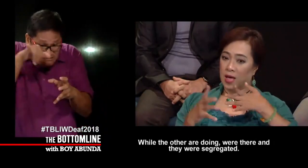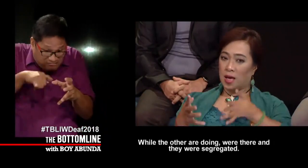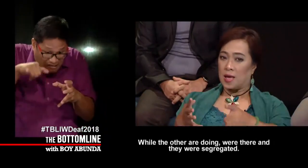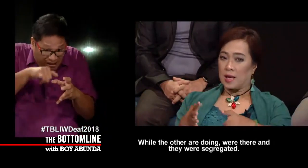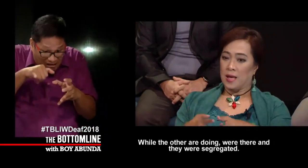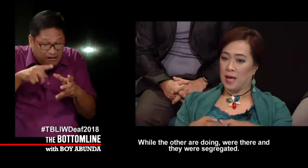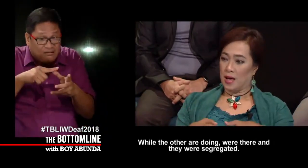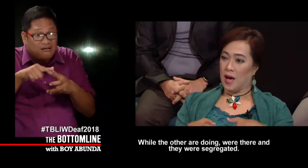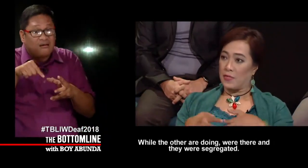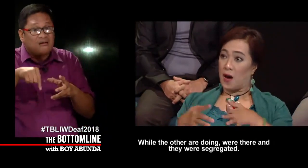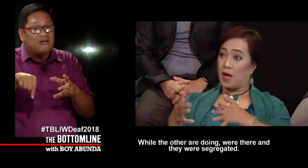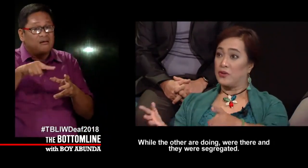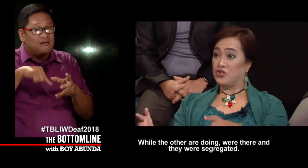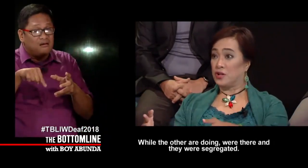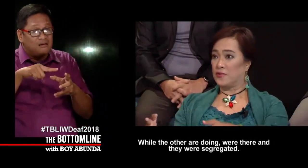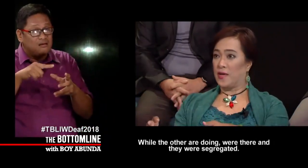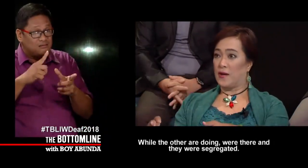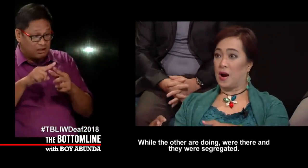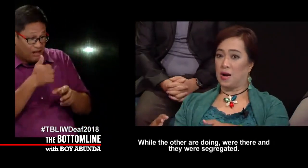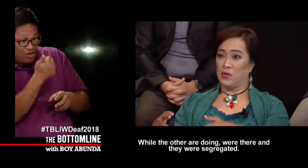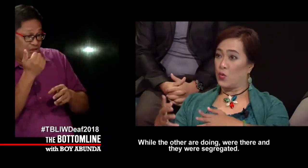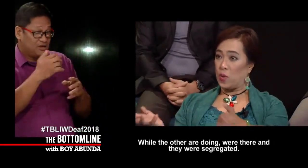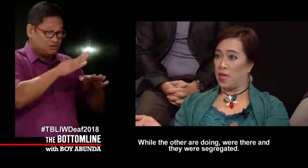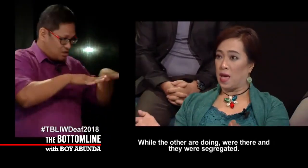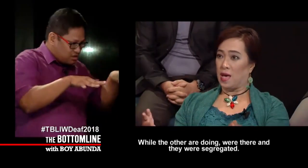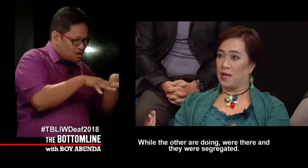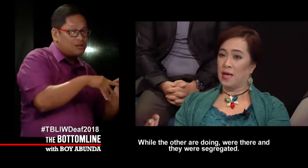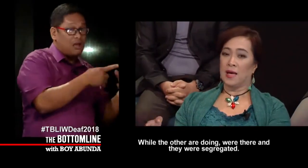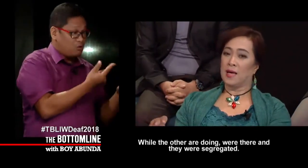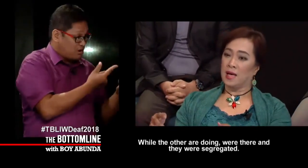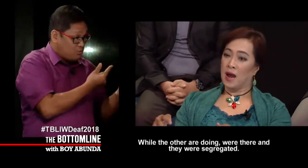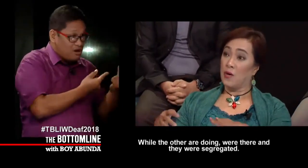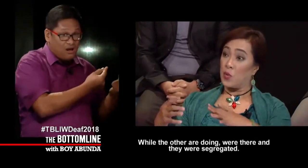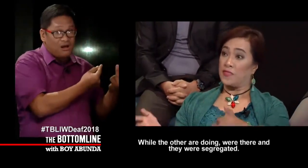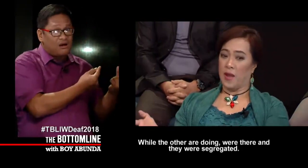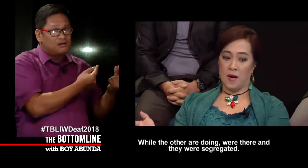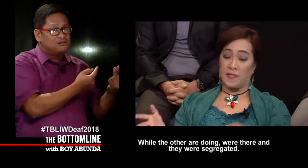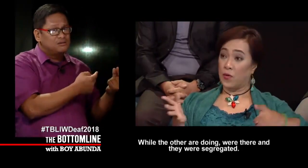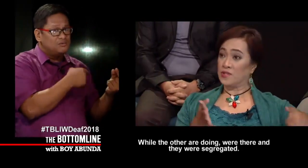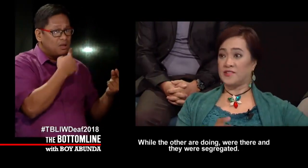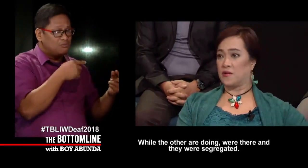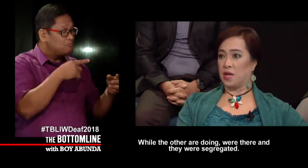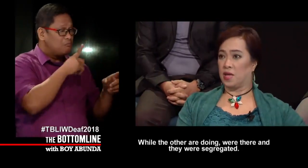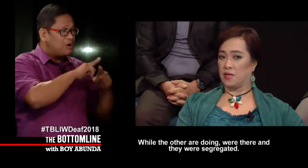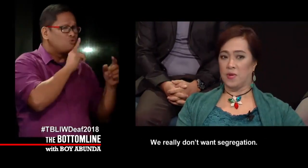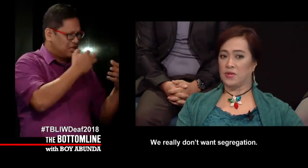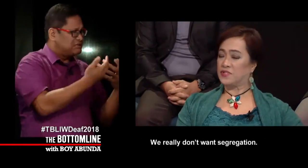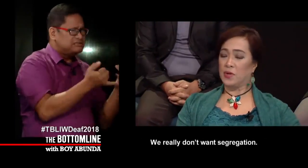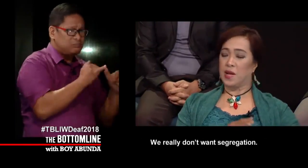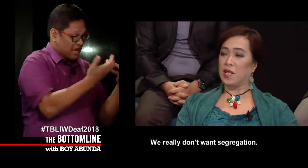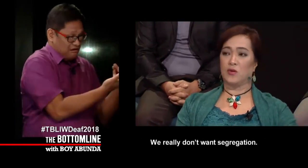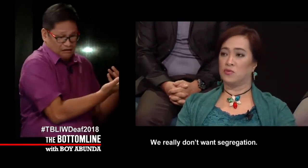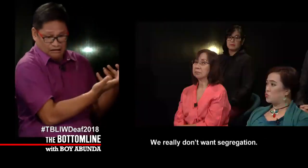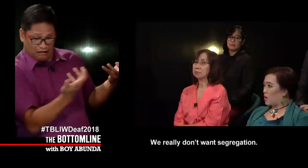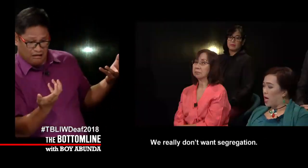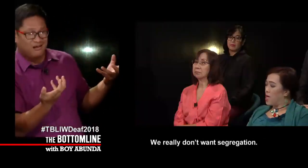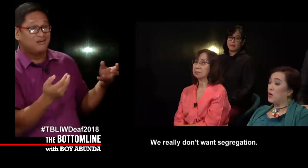while the other children are doing were there and they were segregated, because we